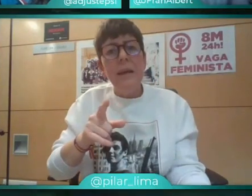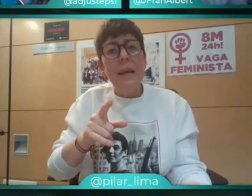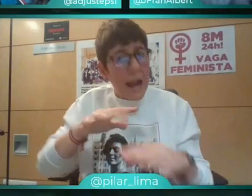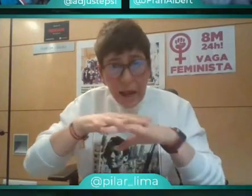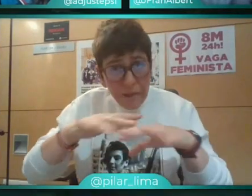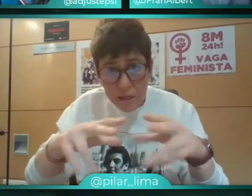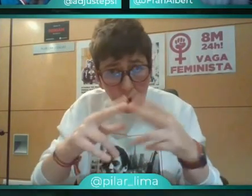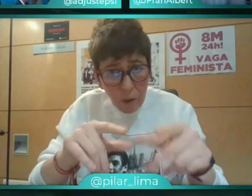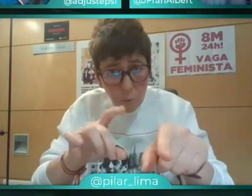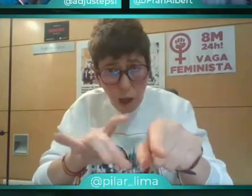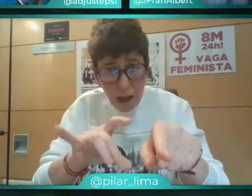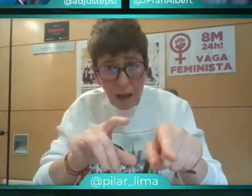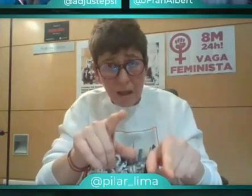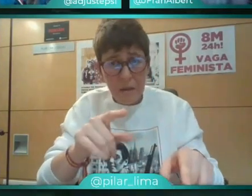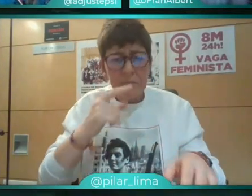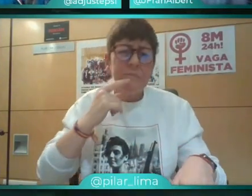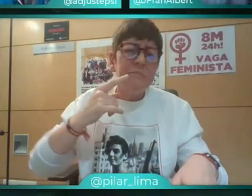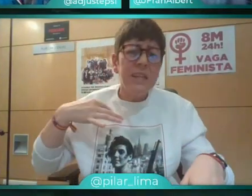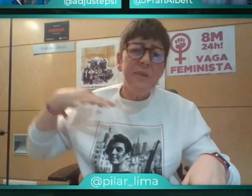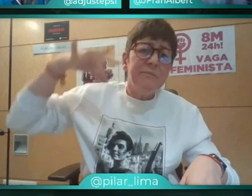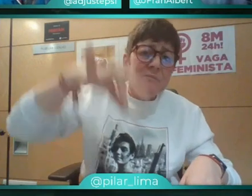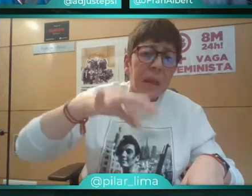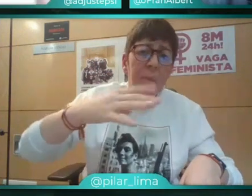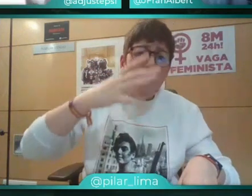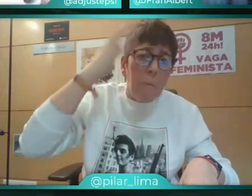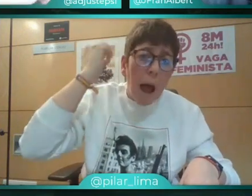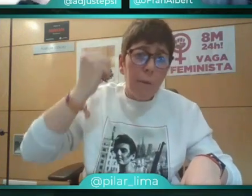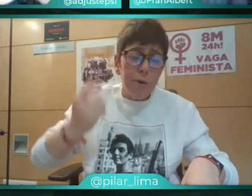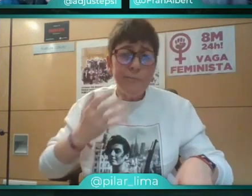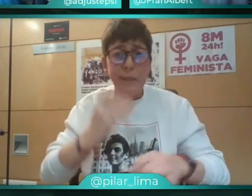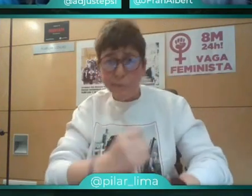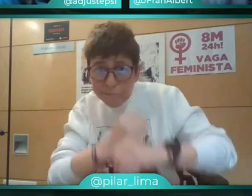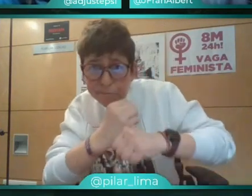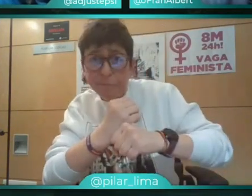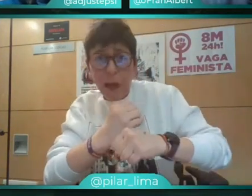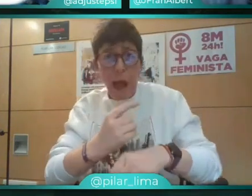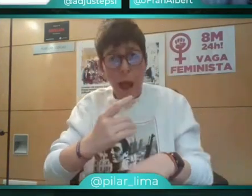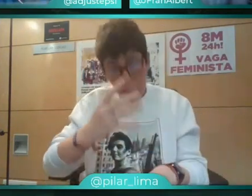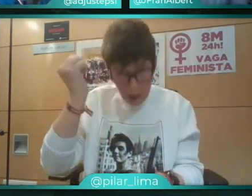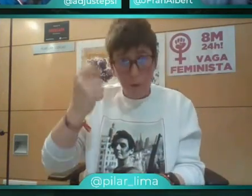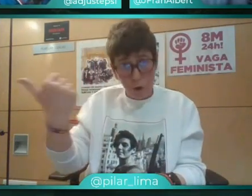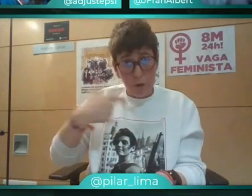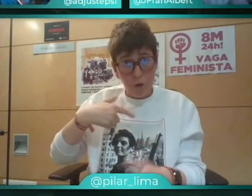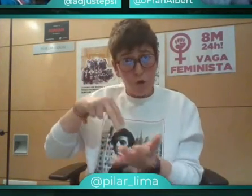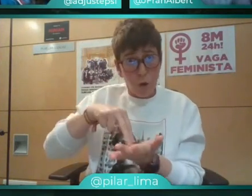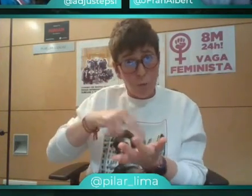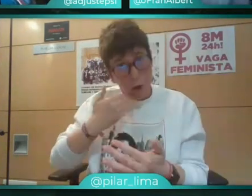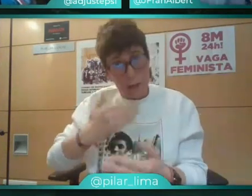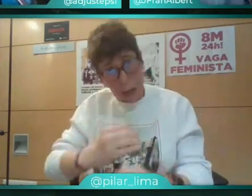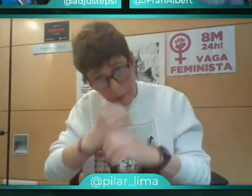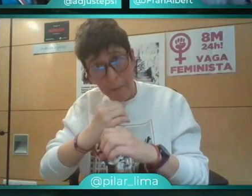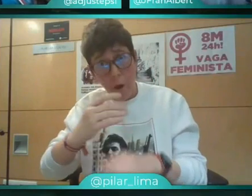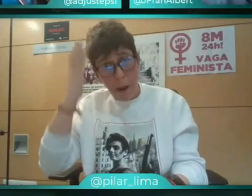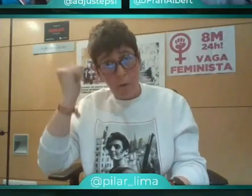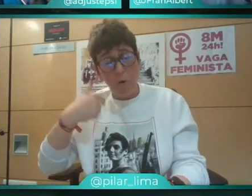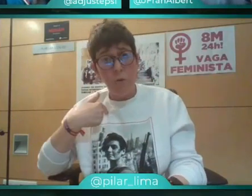te pisa te pisa acaba contigo en las redes sociales ocurre lo mismo eh No que estás aquí porque que Pablo